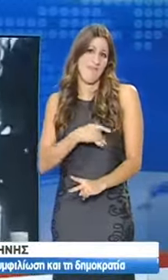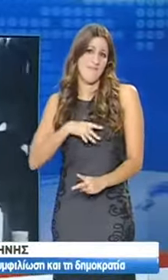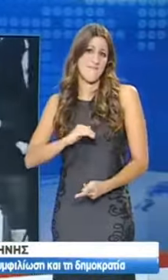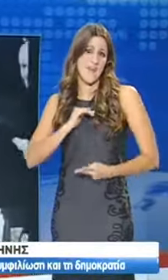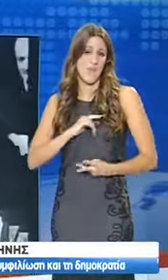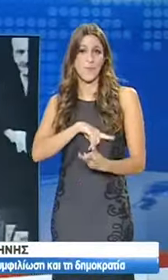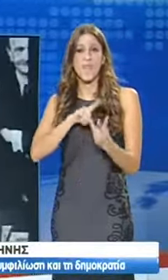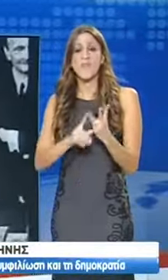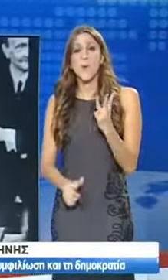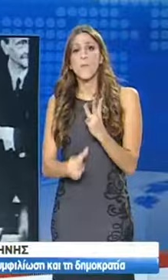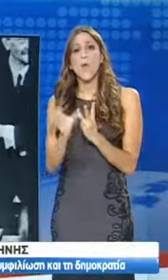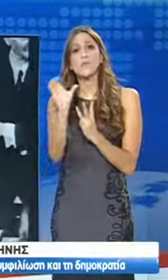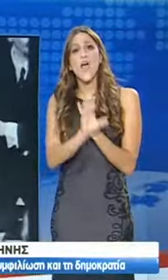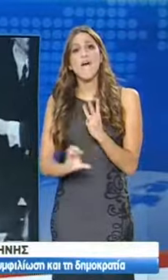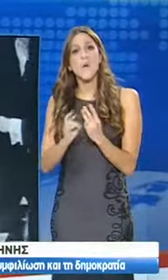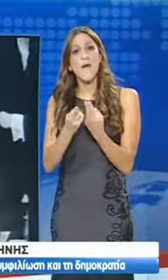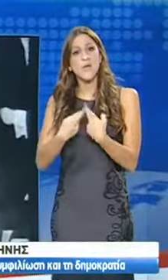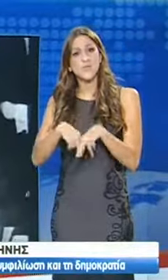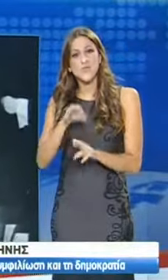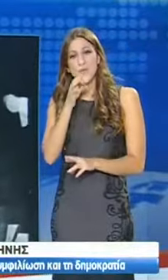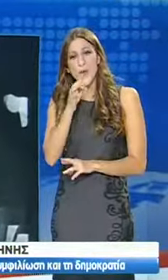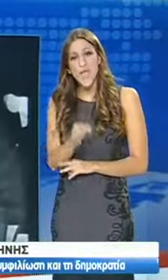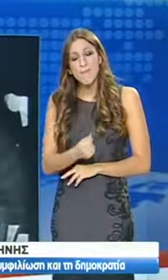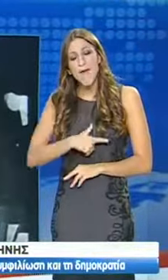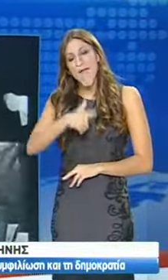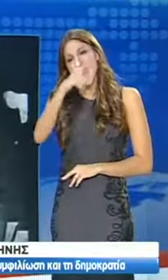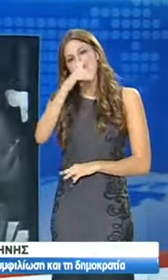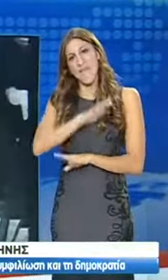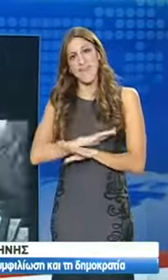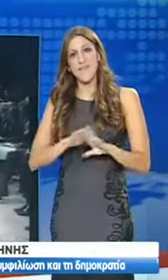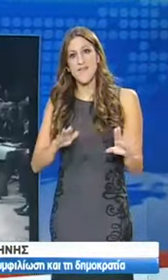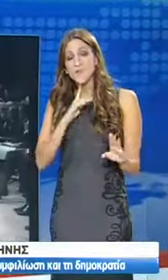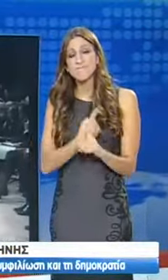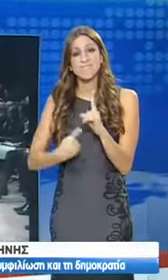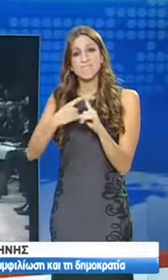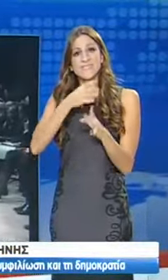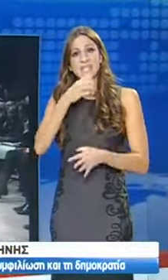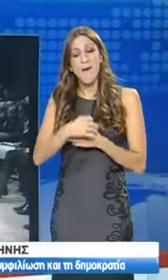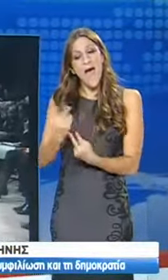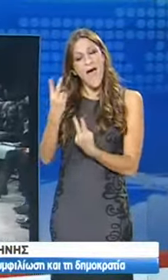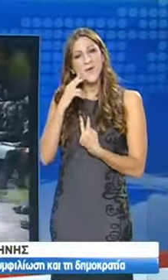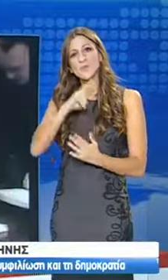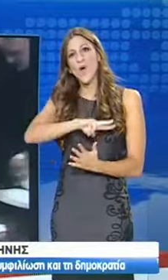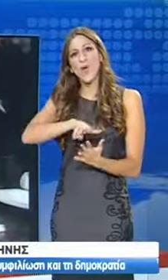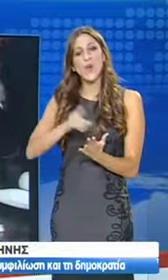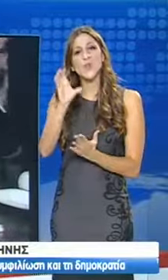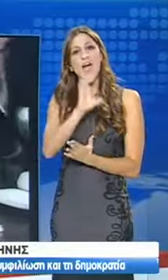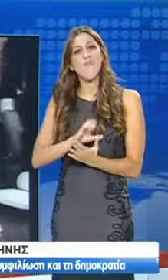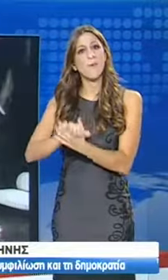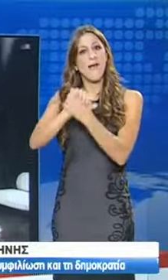του Ευρωπαϊκού Συμβουλίου Χέρμαν Βαν Ρομπάι δήλωσε υπερήφανος, προσθέτοντας ότι αναγνωρίζεται ο ρόλος της Ευρωπαϊκής Ένωσης ως η